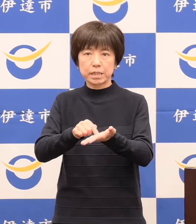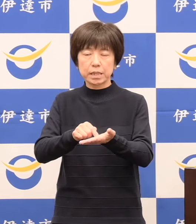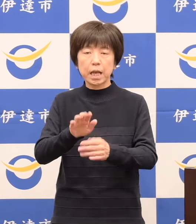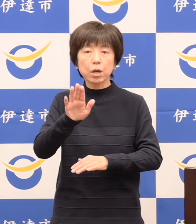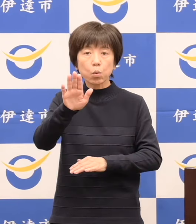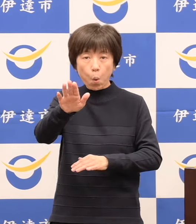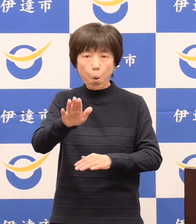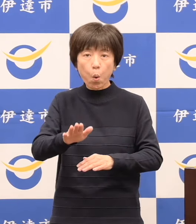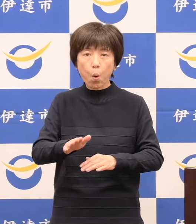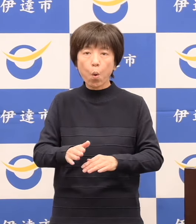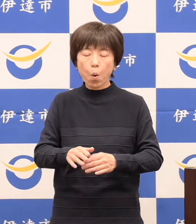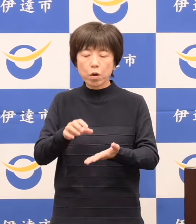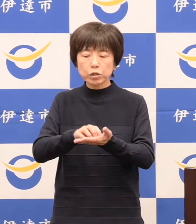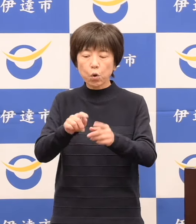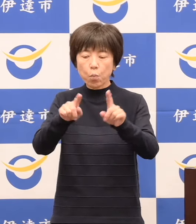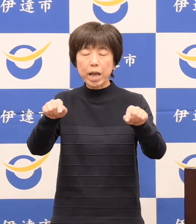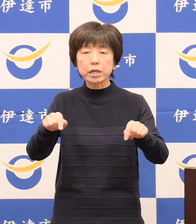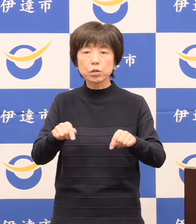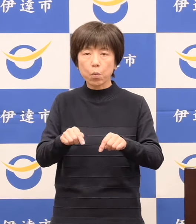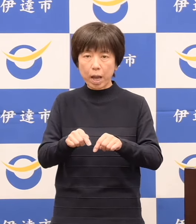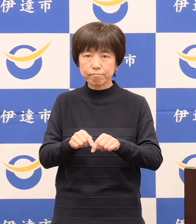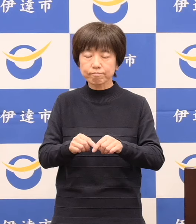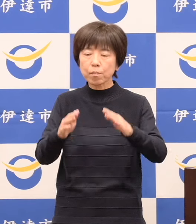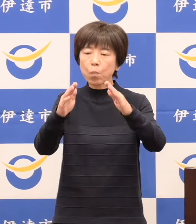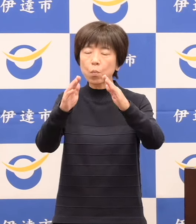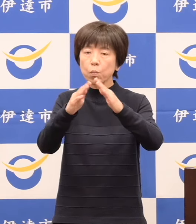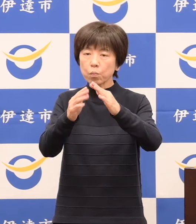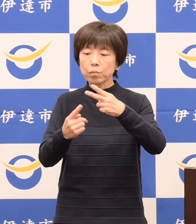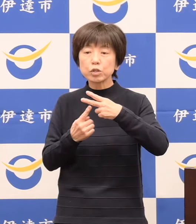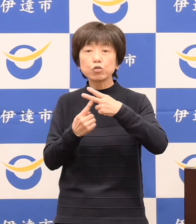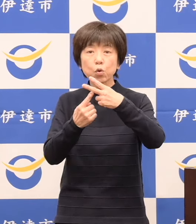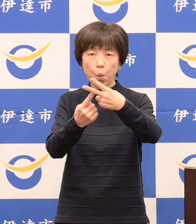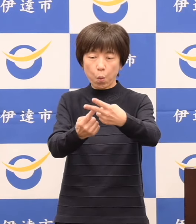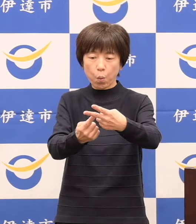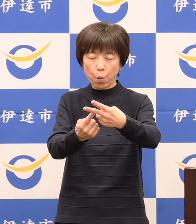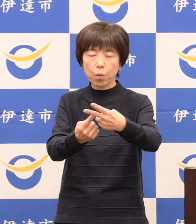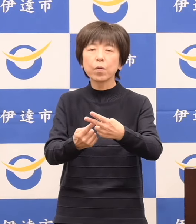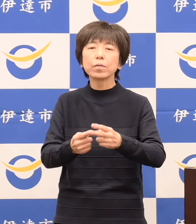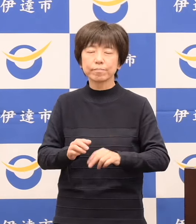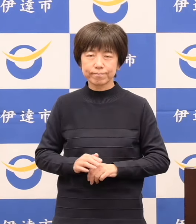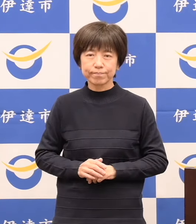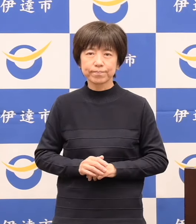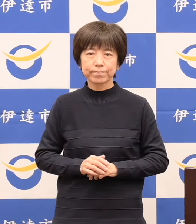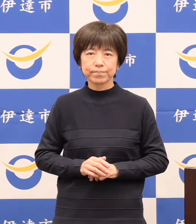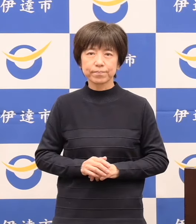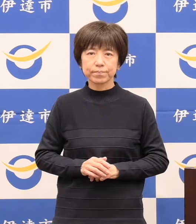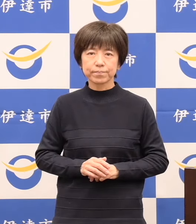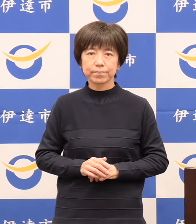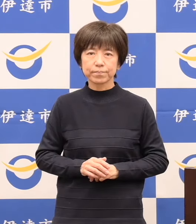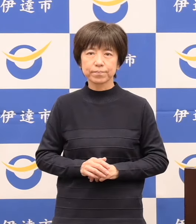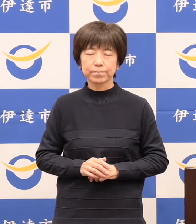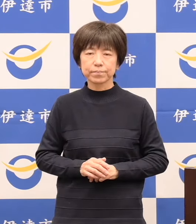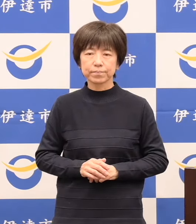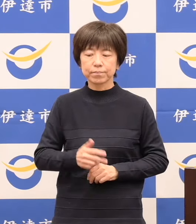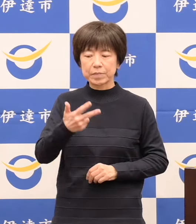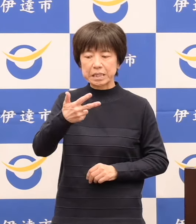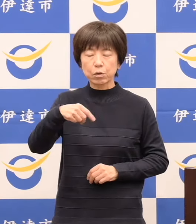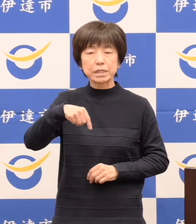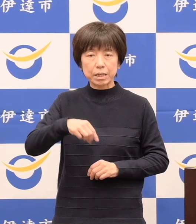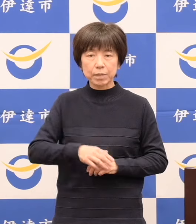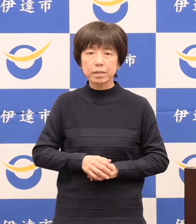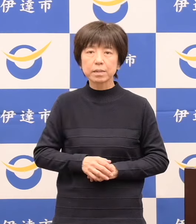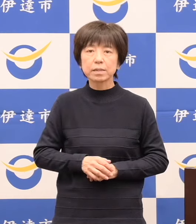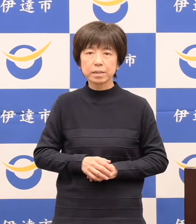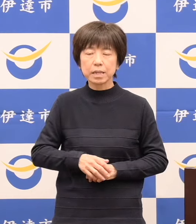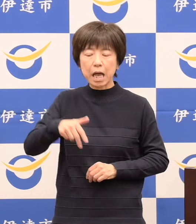書は後日郵送でご自宅にお届けをするということになっております。主といたしましては、このスマ